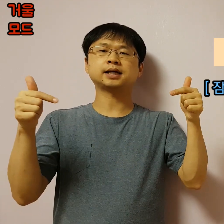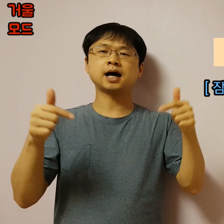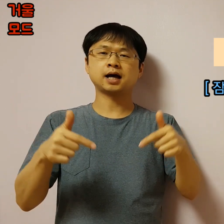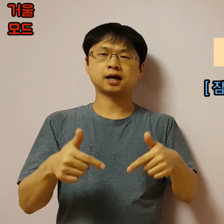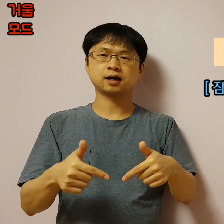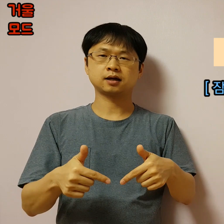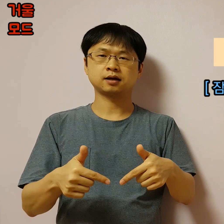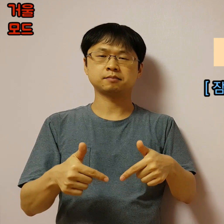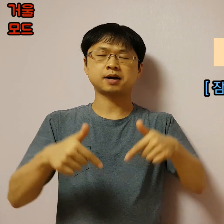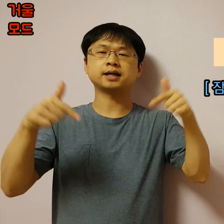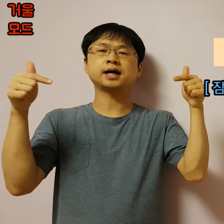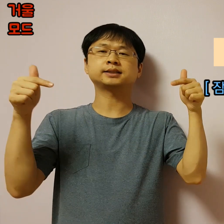많아지다,